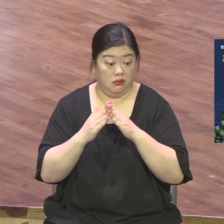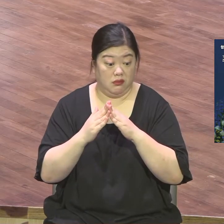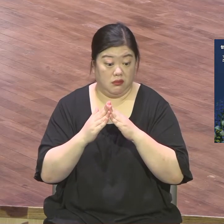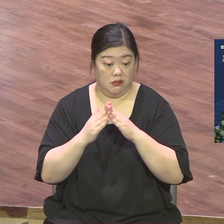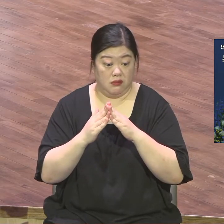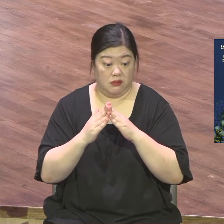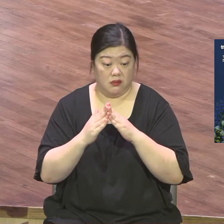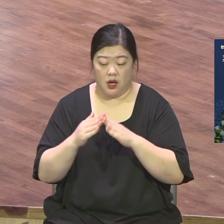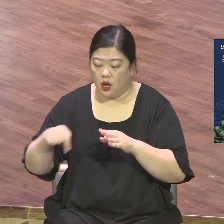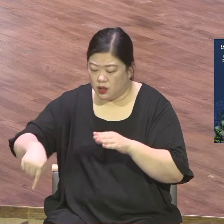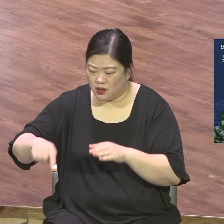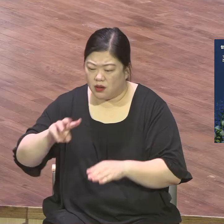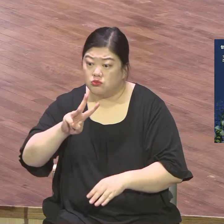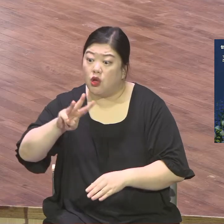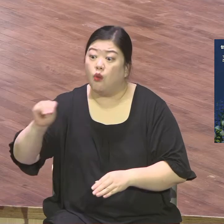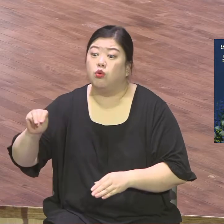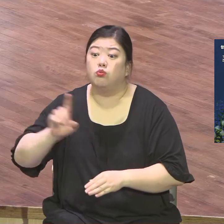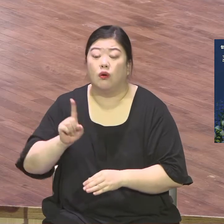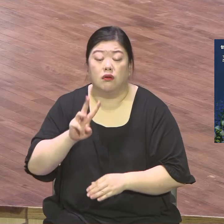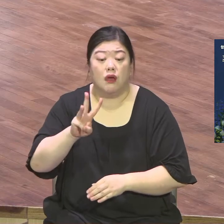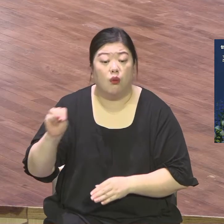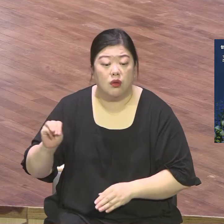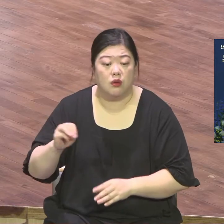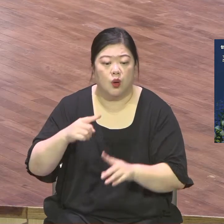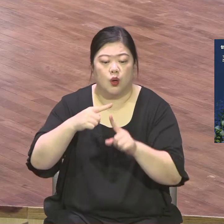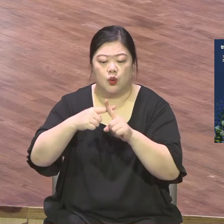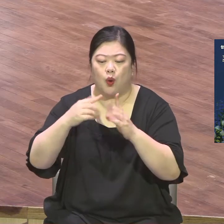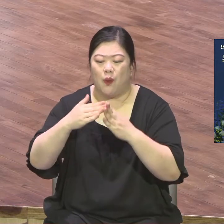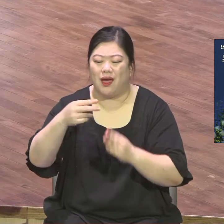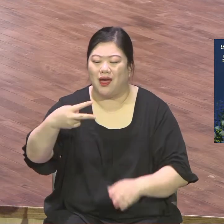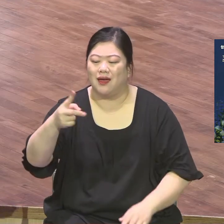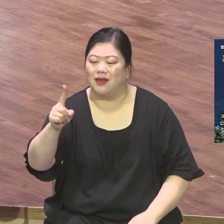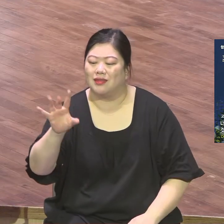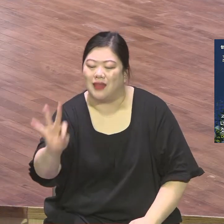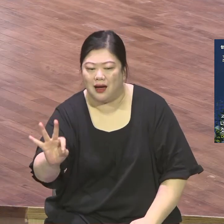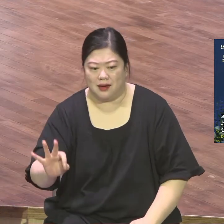성전. 그래서 사도 바울은 골로새서 3장 10절에